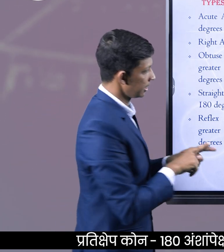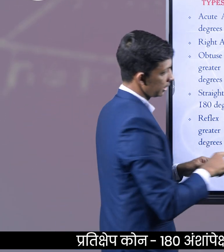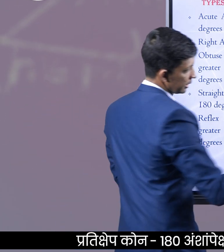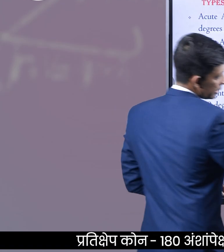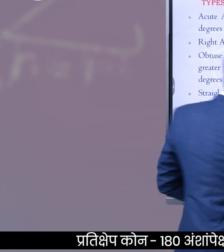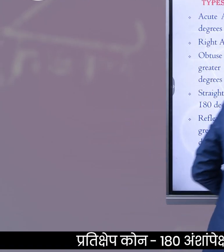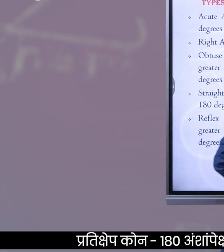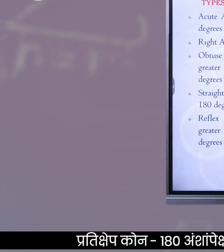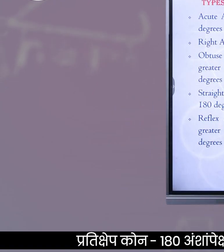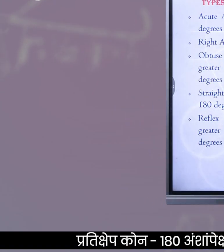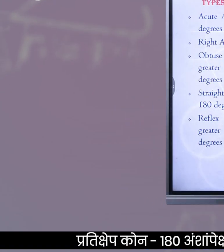कोन.